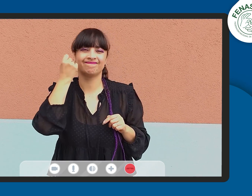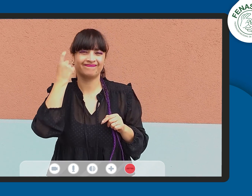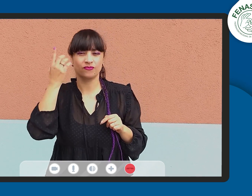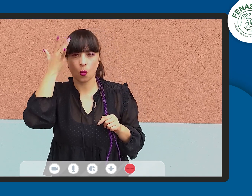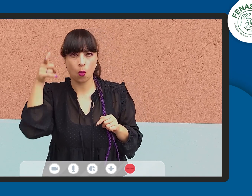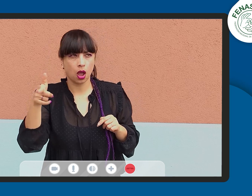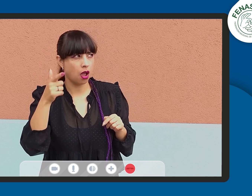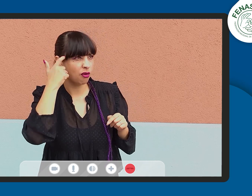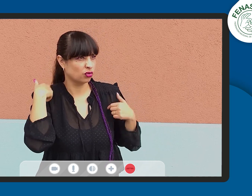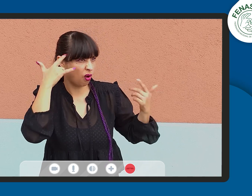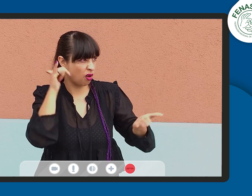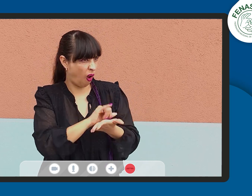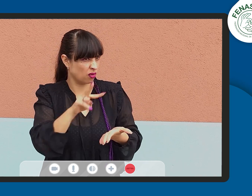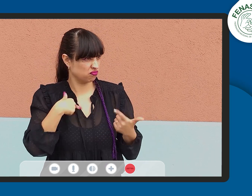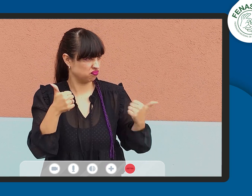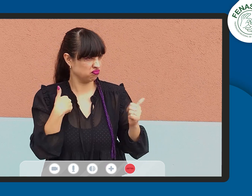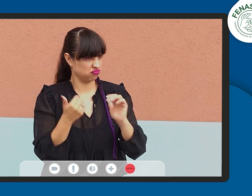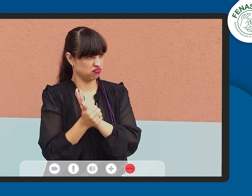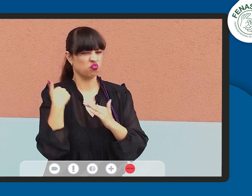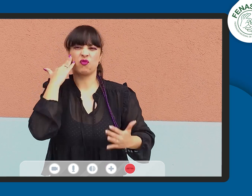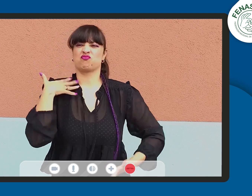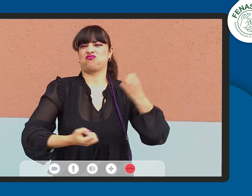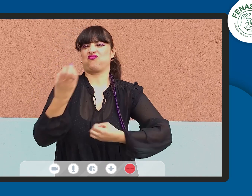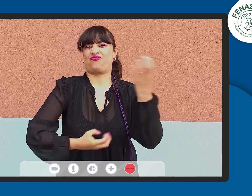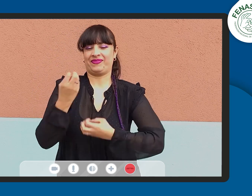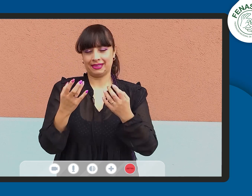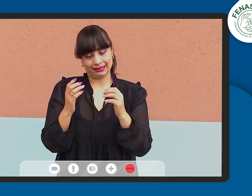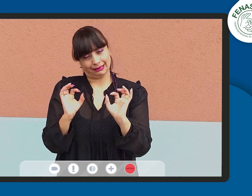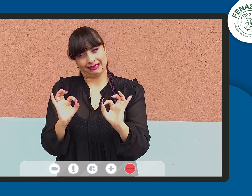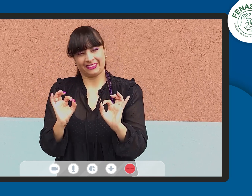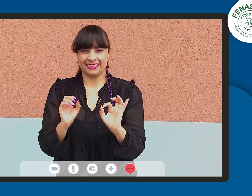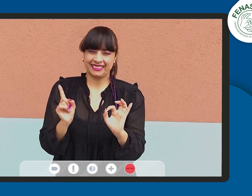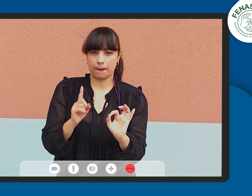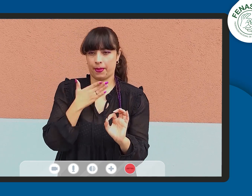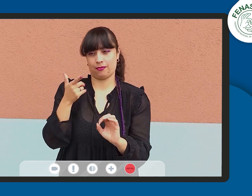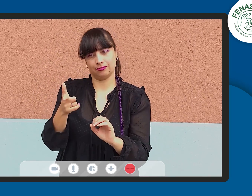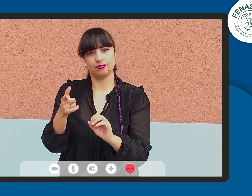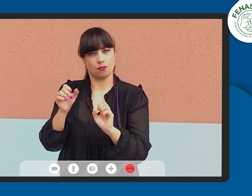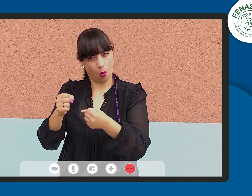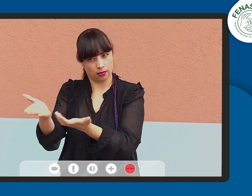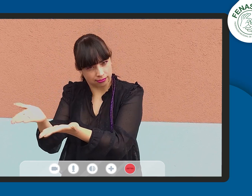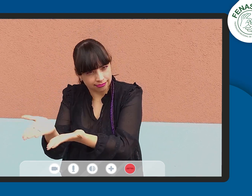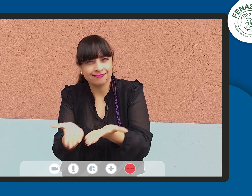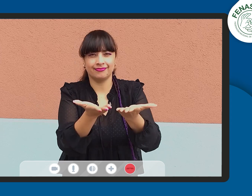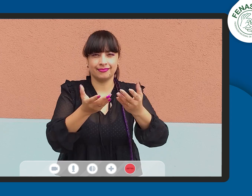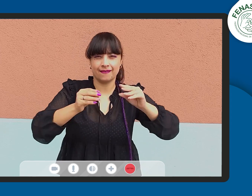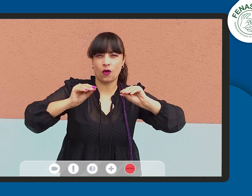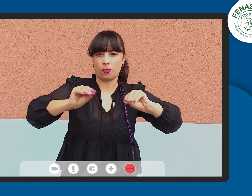bien, pero otras que no lo son, porque tienen un concepto erróneo, porque no basta con la habilidad, por